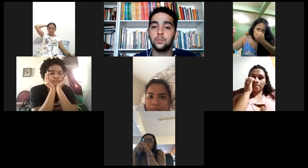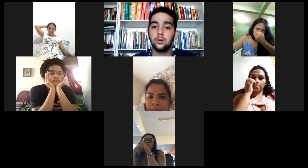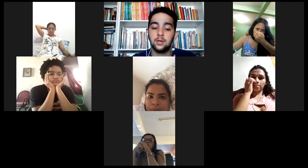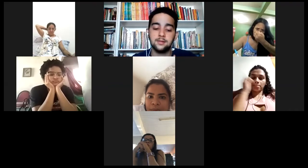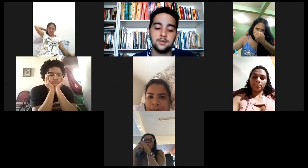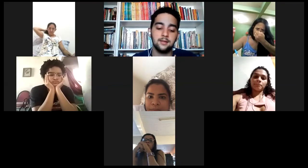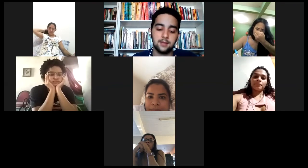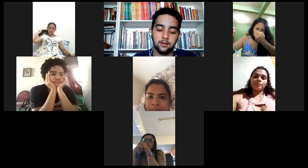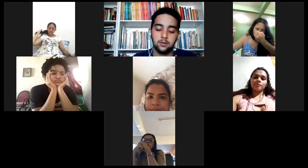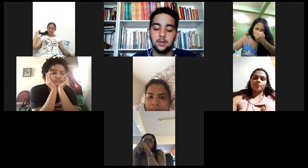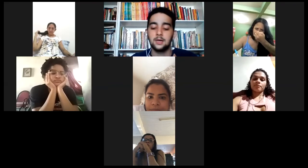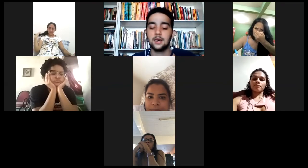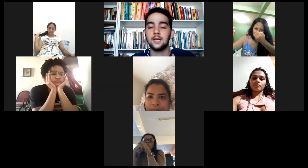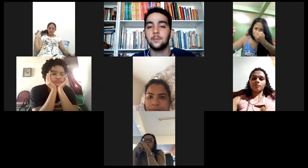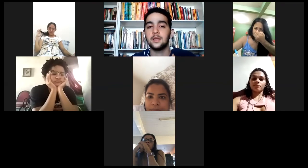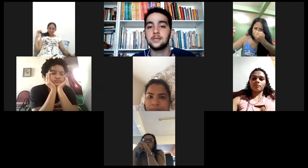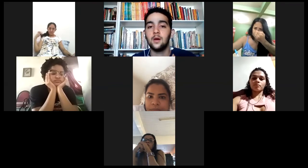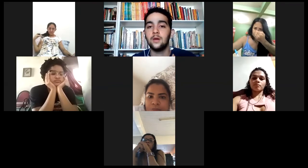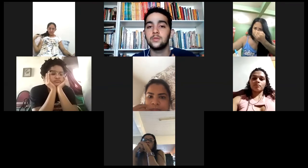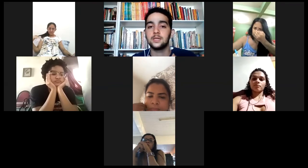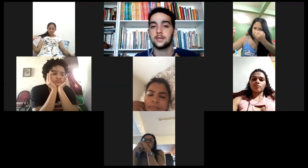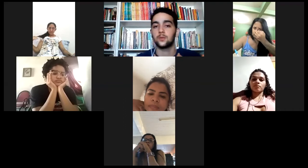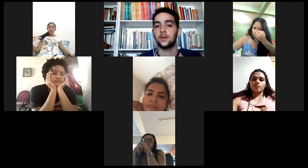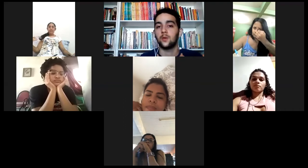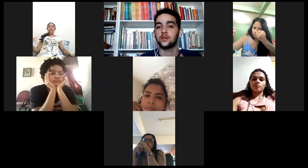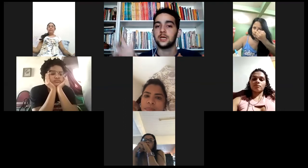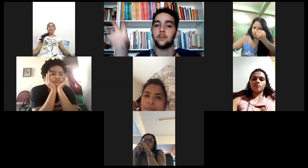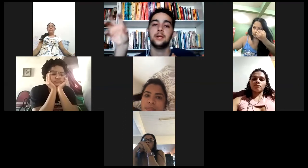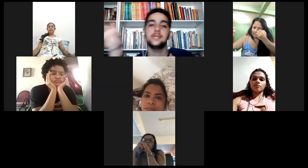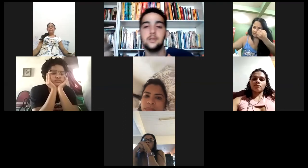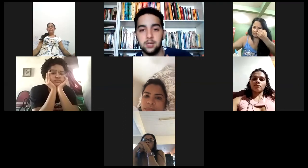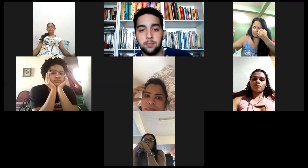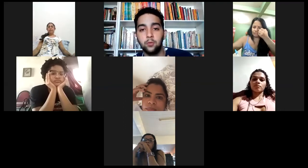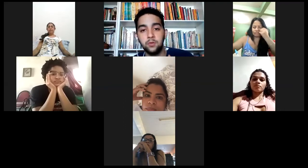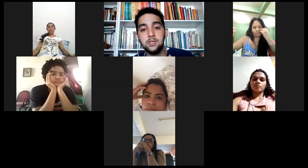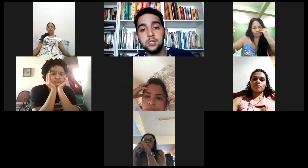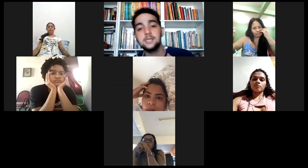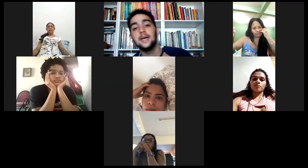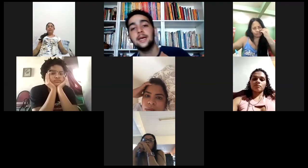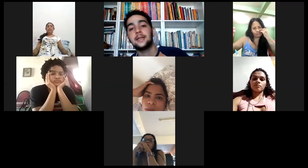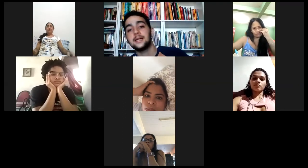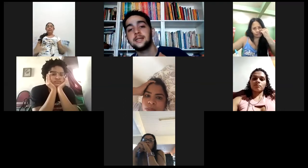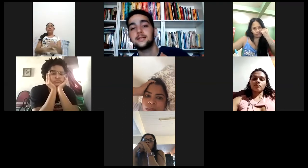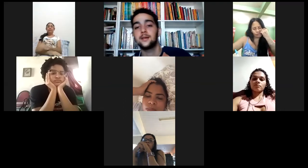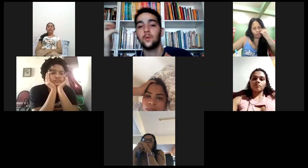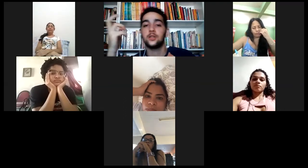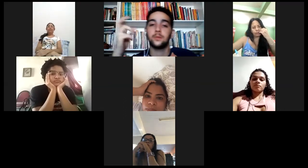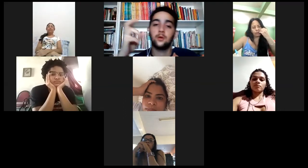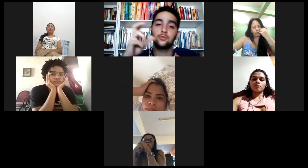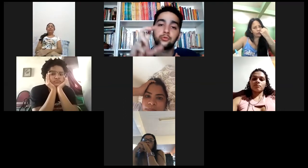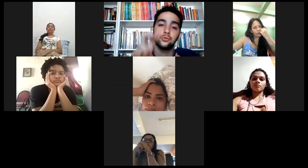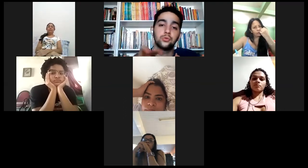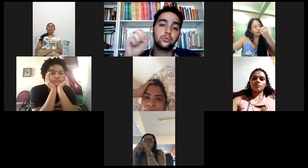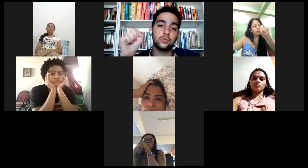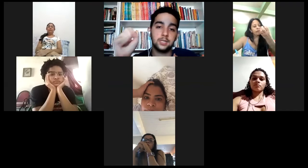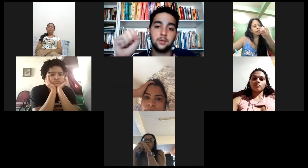uso do português sinalizado. Que a adaptação é você trazer uma linguagem que apenas serviria para ouvintes e trazer essa linguagem para